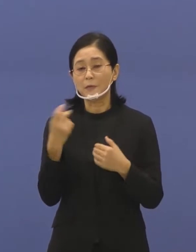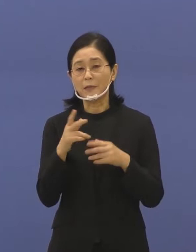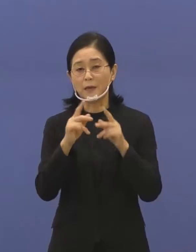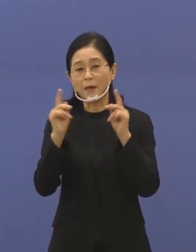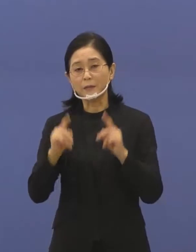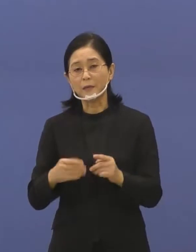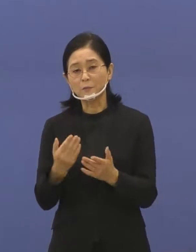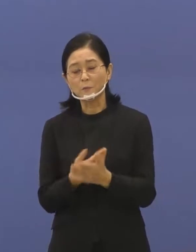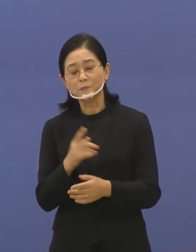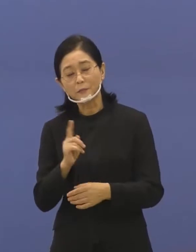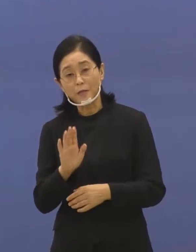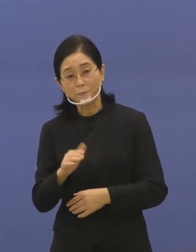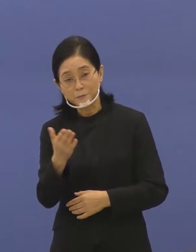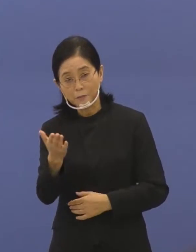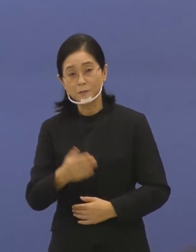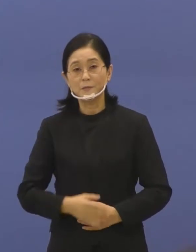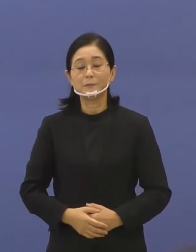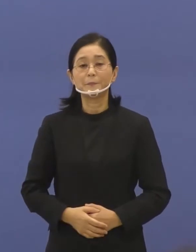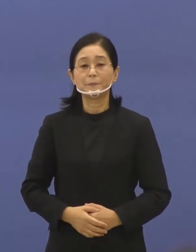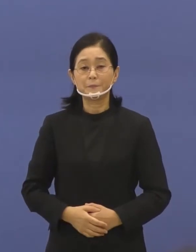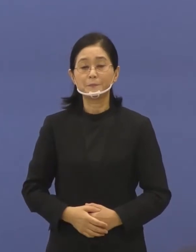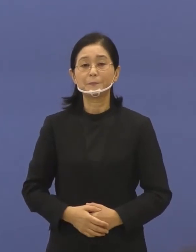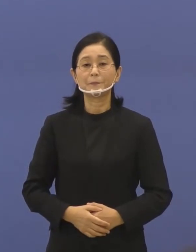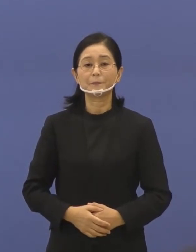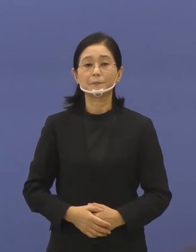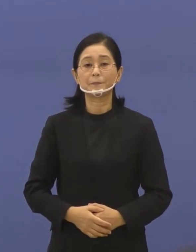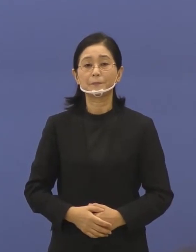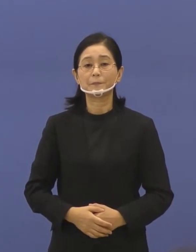ただきたいと思います。 はい、